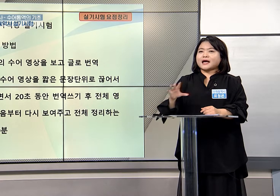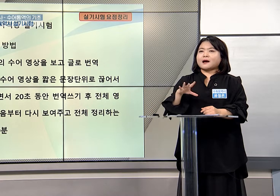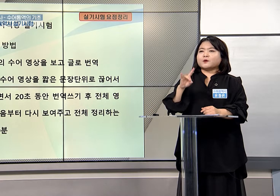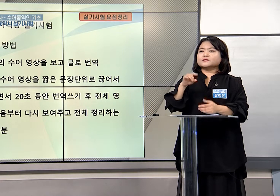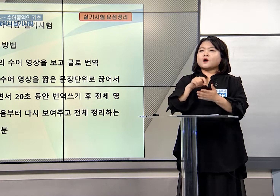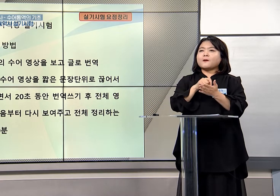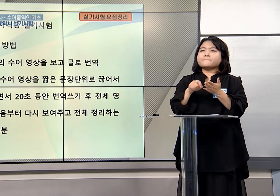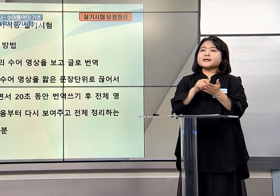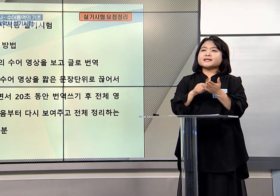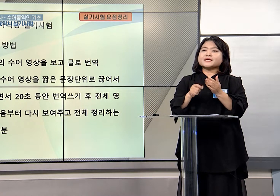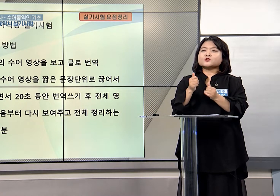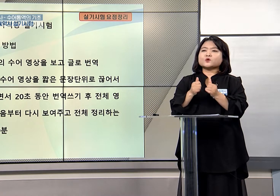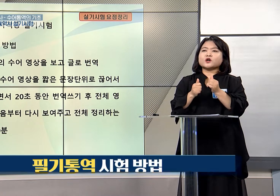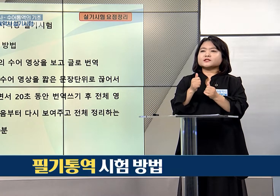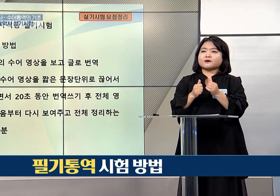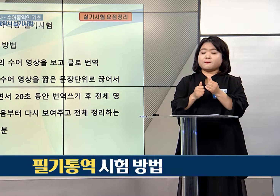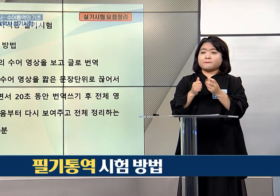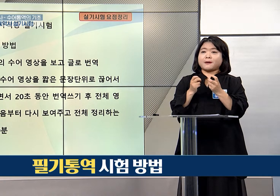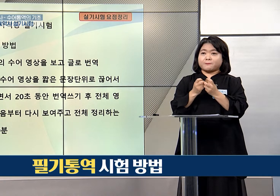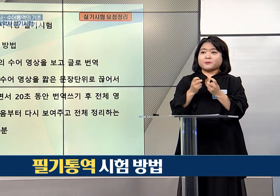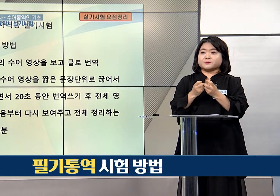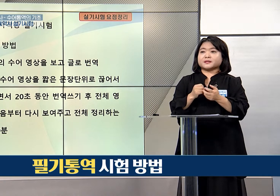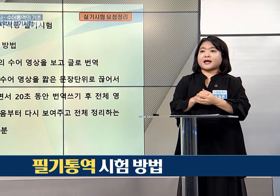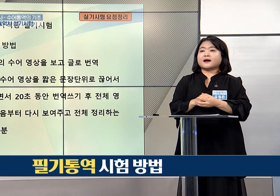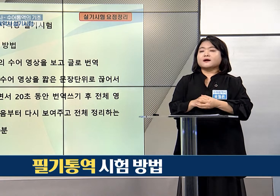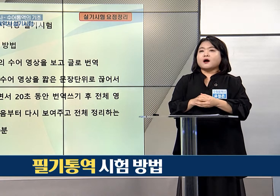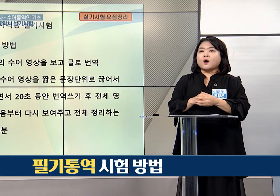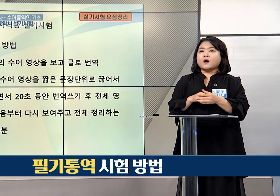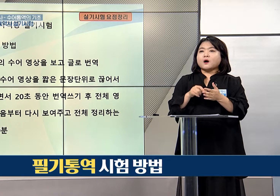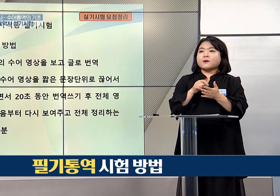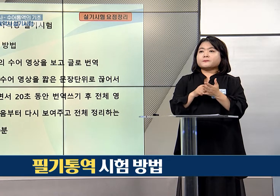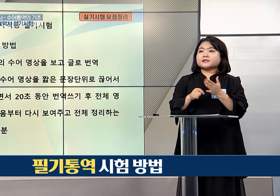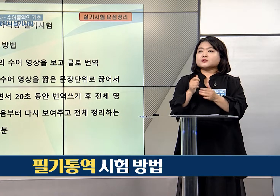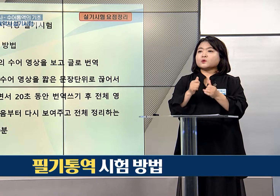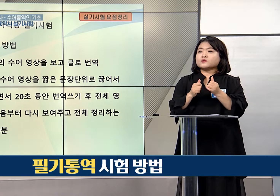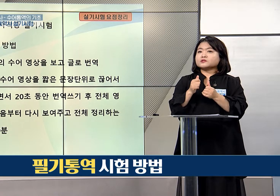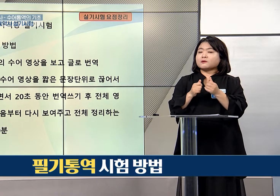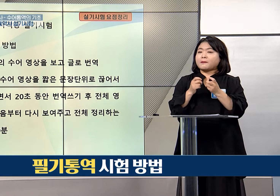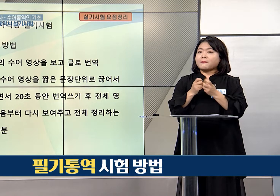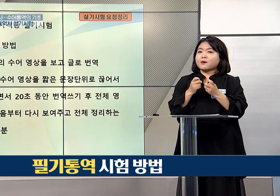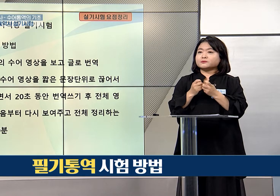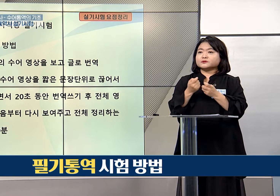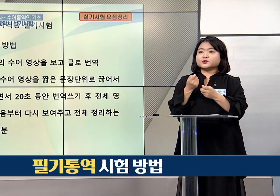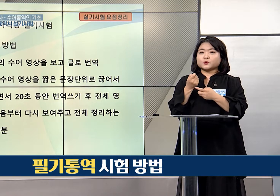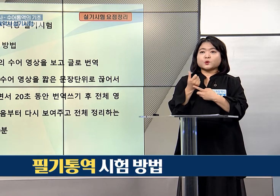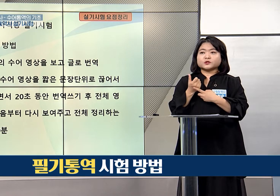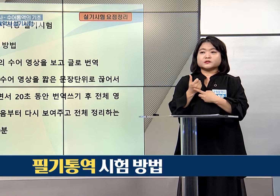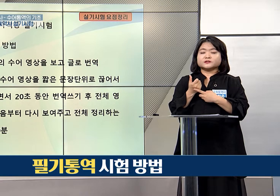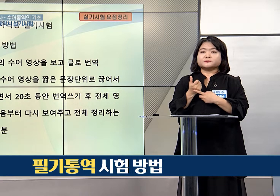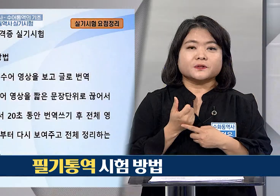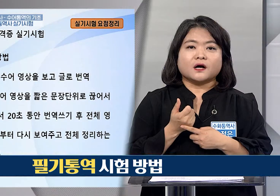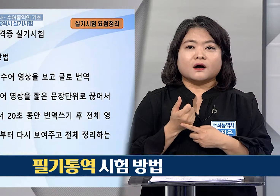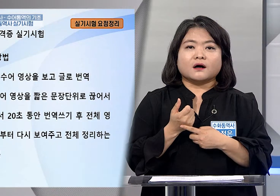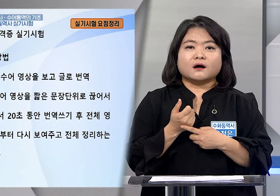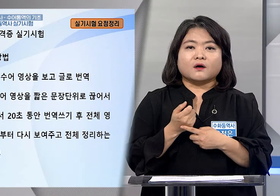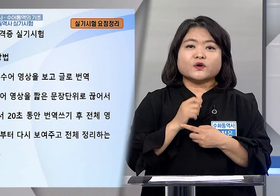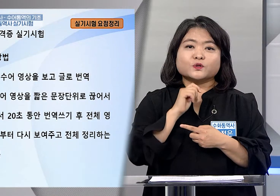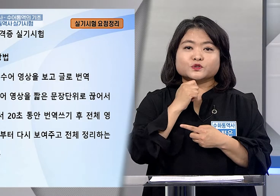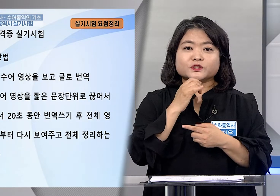자, 먼저 필기통역 시험 방법입니다. 필기통역 시험 방법은 조금 어려울 수